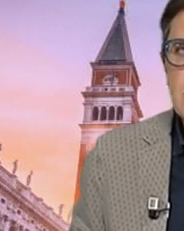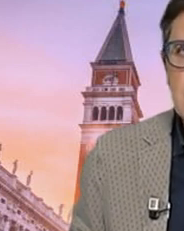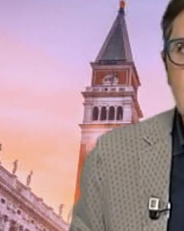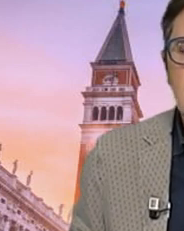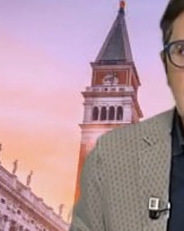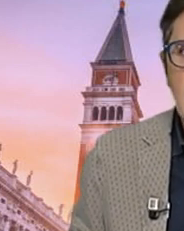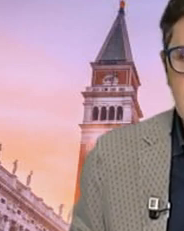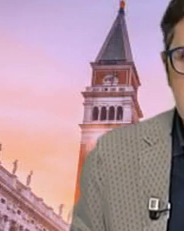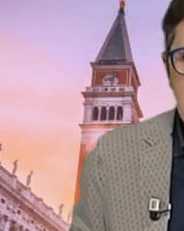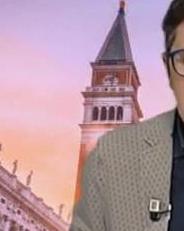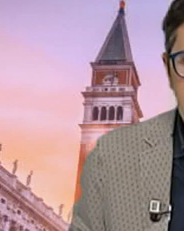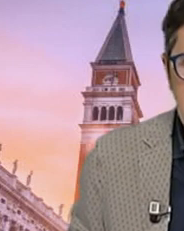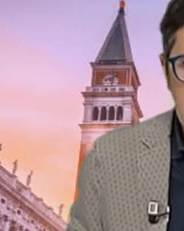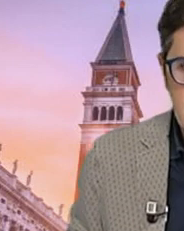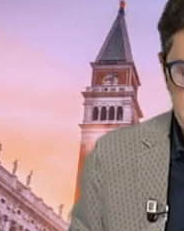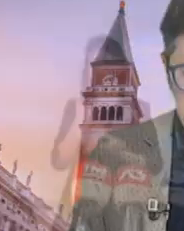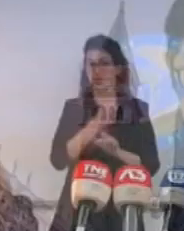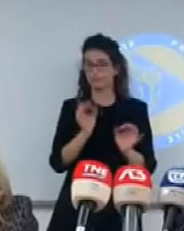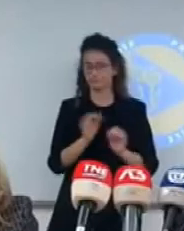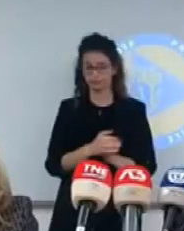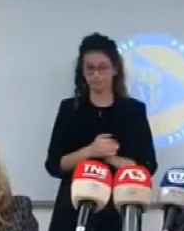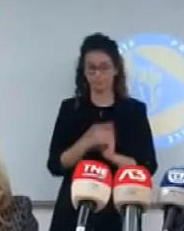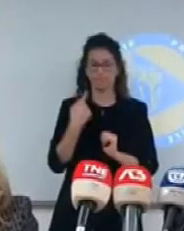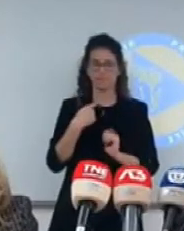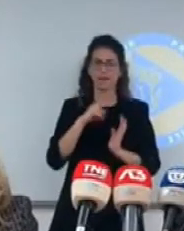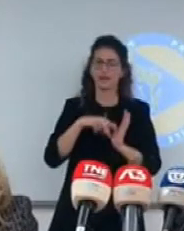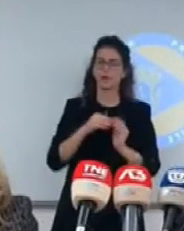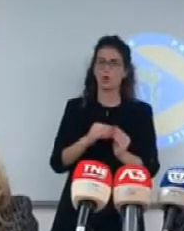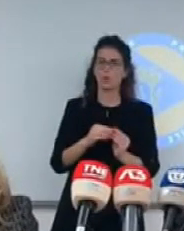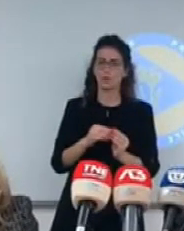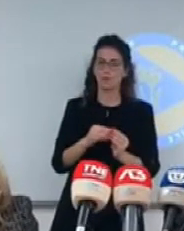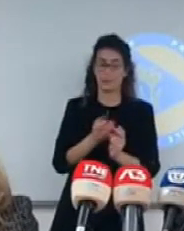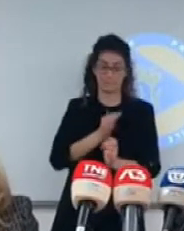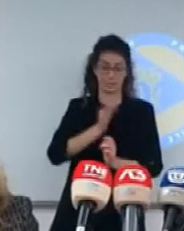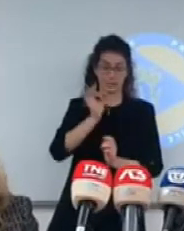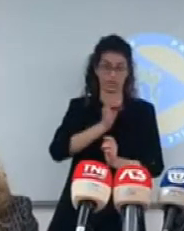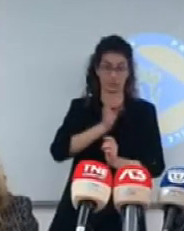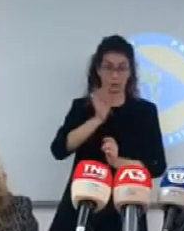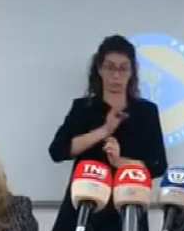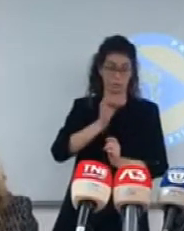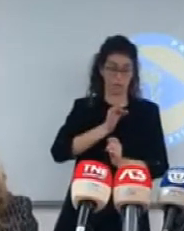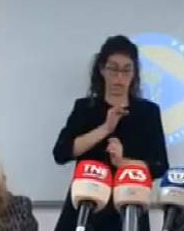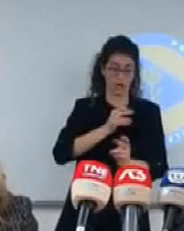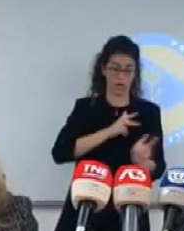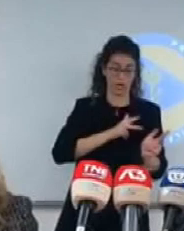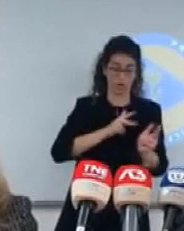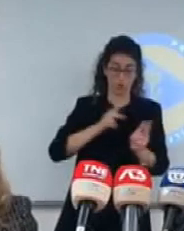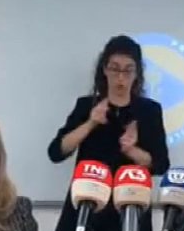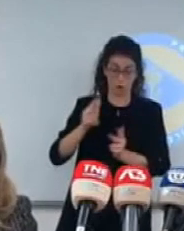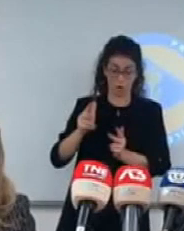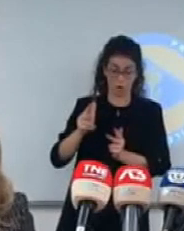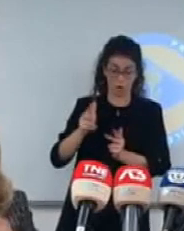per cento no ascoltiamo anche le sue parole la lettura non deve essere che percentuale ci sono di ricoverati